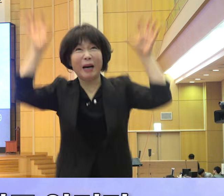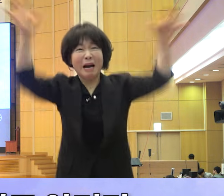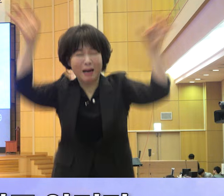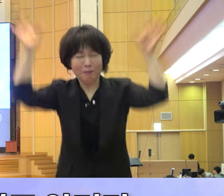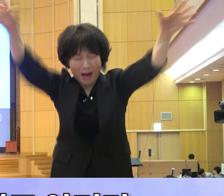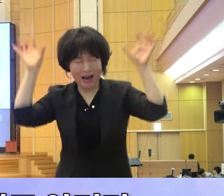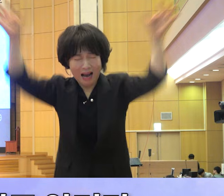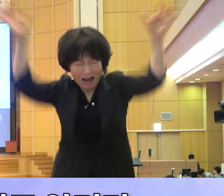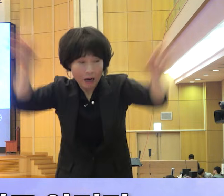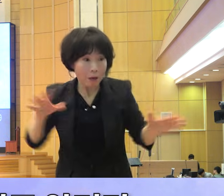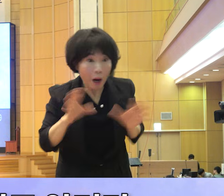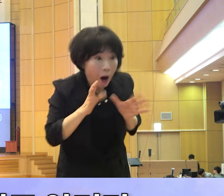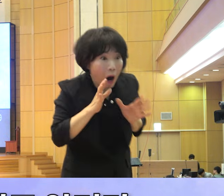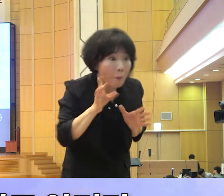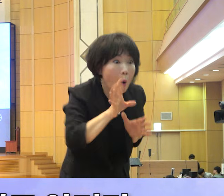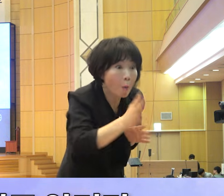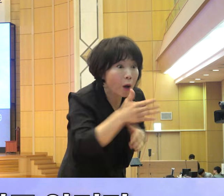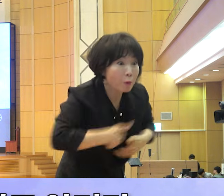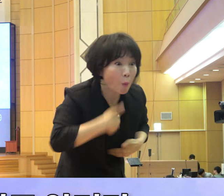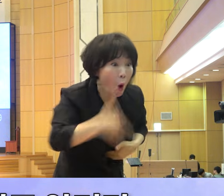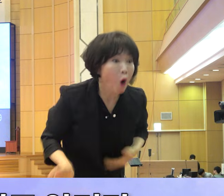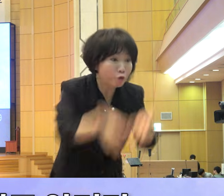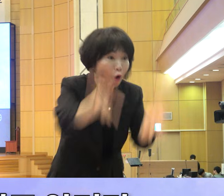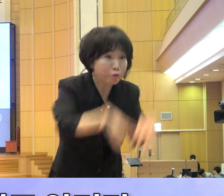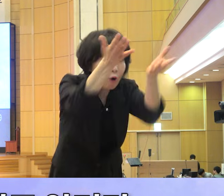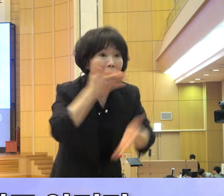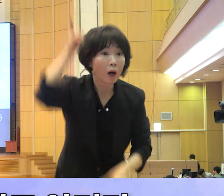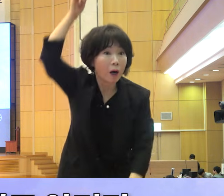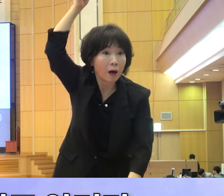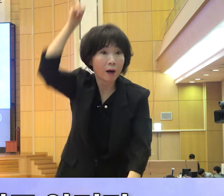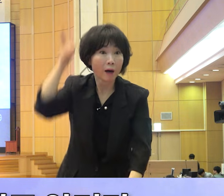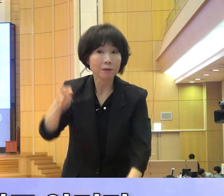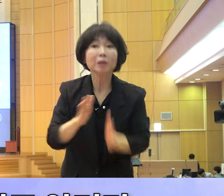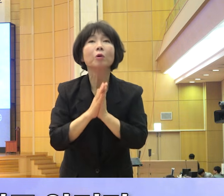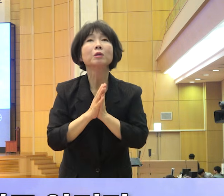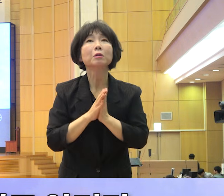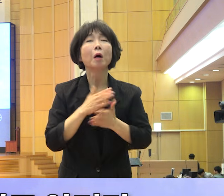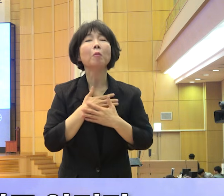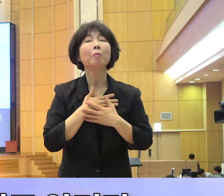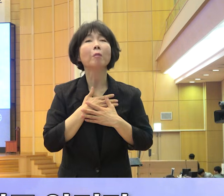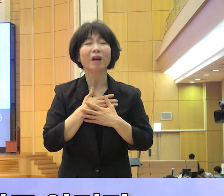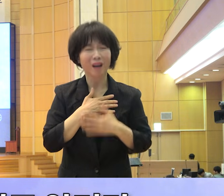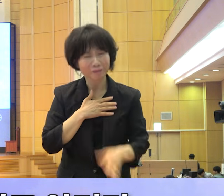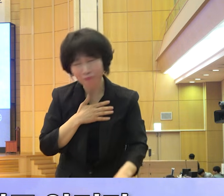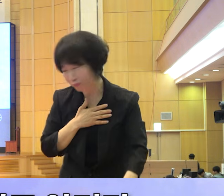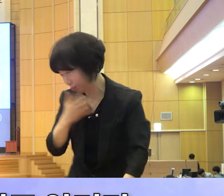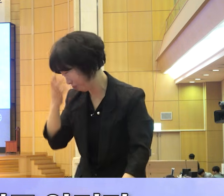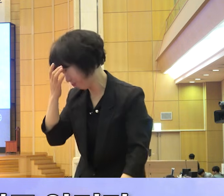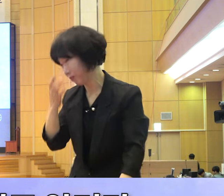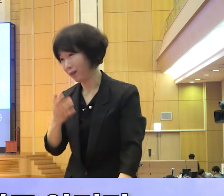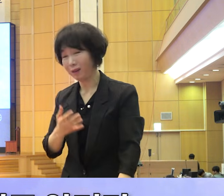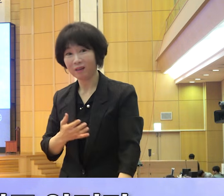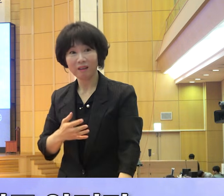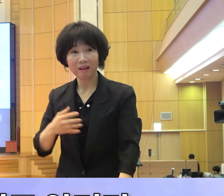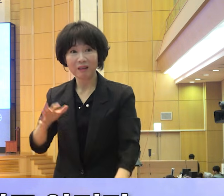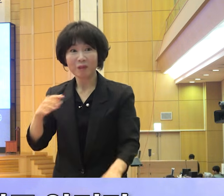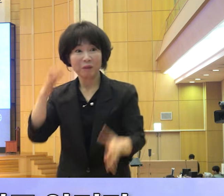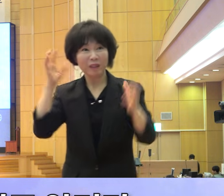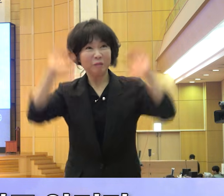그때 하나님의 능력과 기적과 성령 충만의 역사 나타나는 거예요. 근데 사람들은 그런 걸 모르고 저기